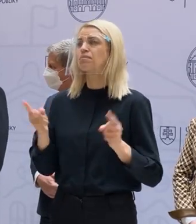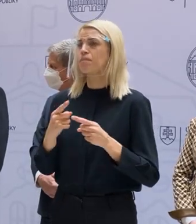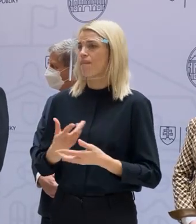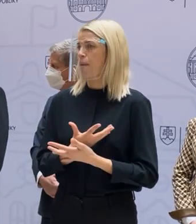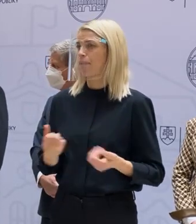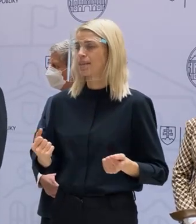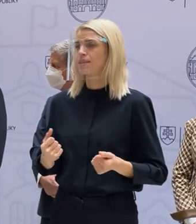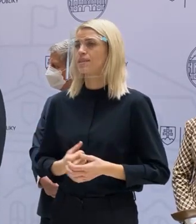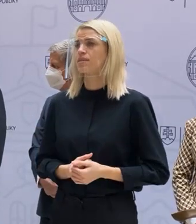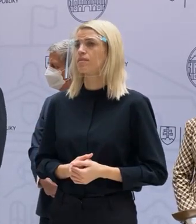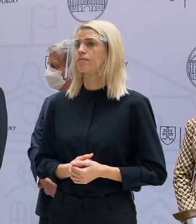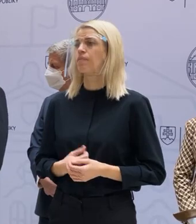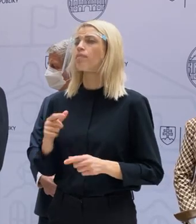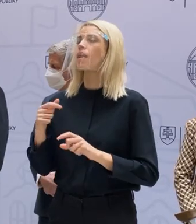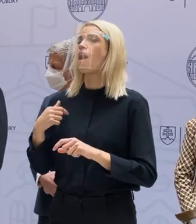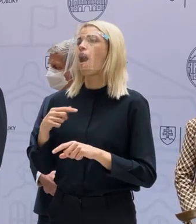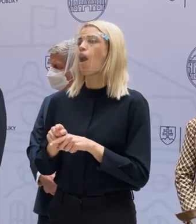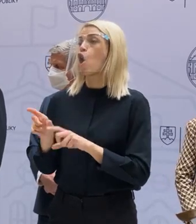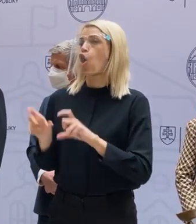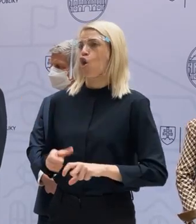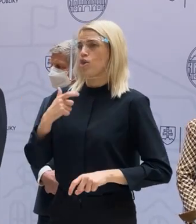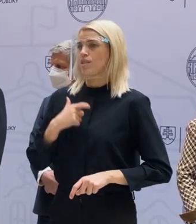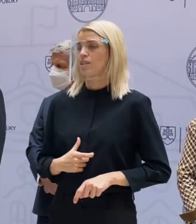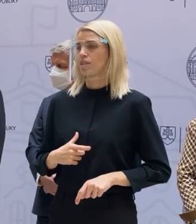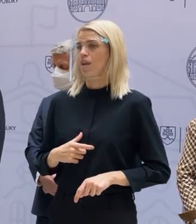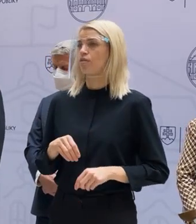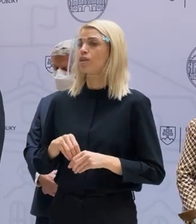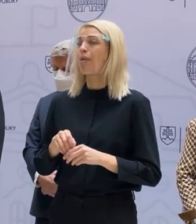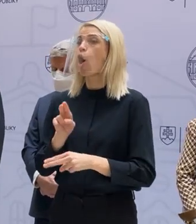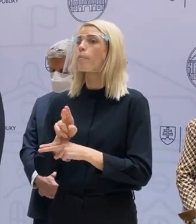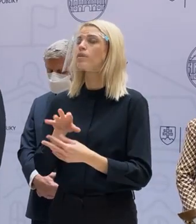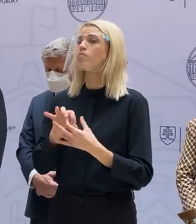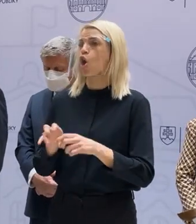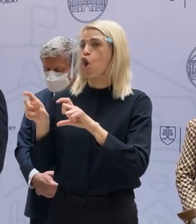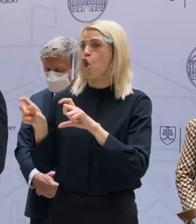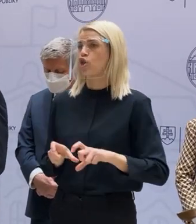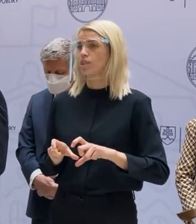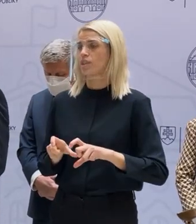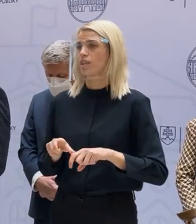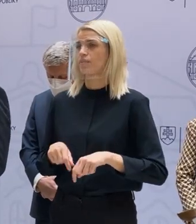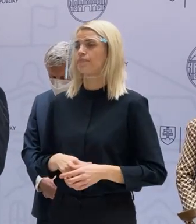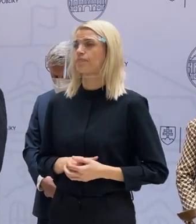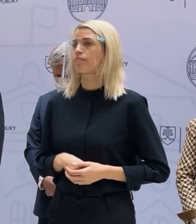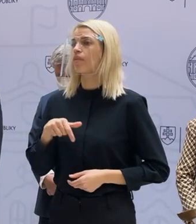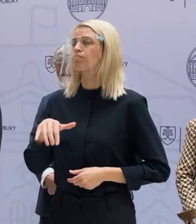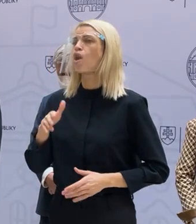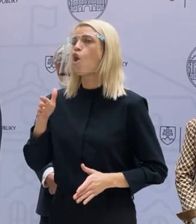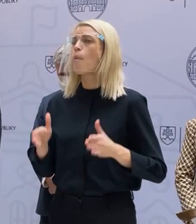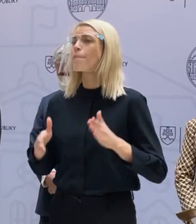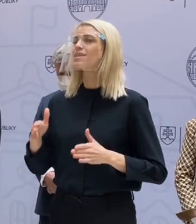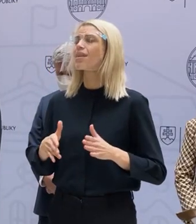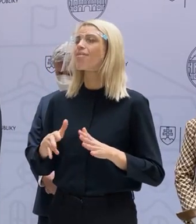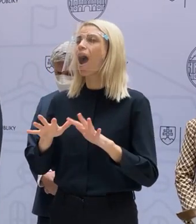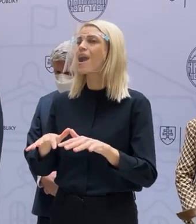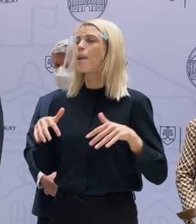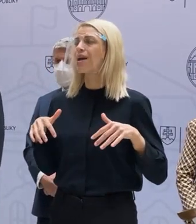tom podujatí ako hostia, čiže tie opatrenie sa týka hostí hromadných podujatí, tak tam je obmedzená kapacita v